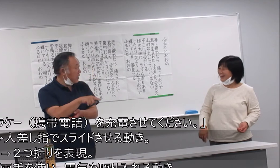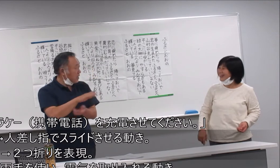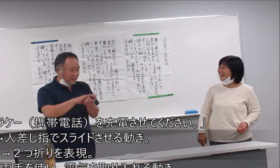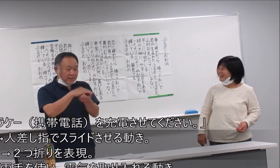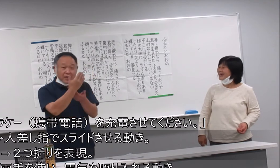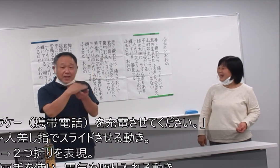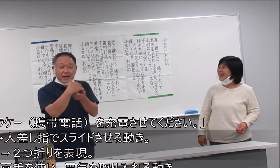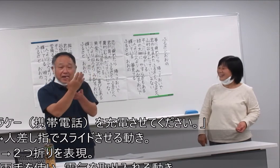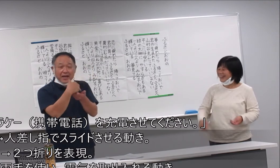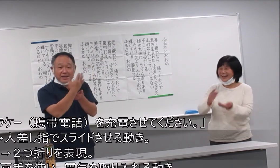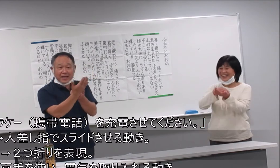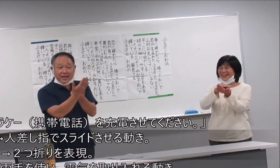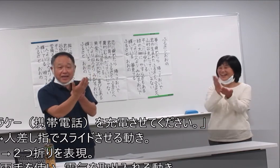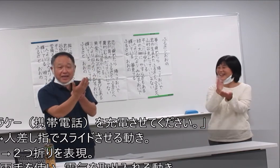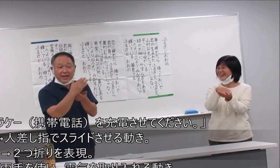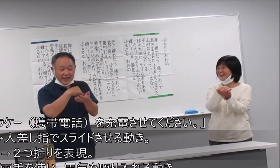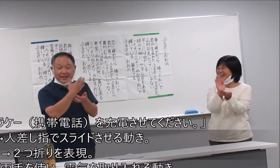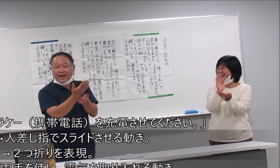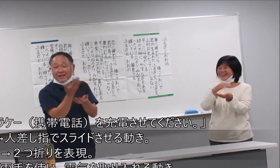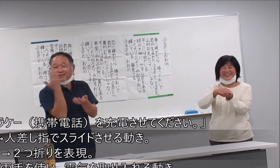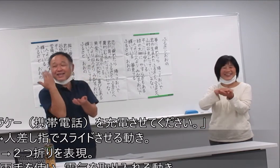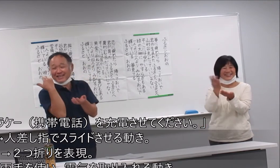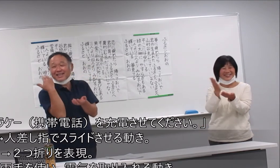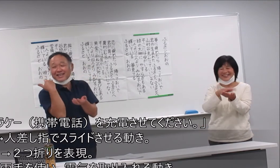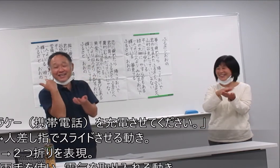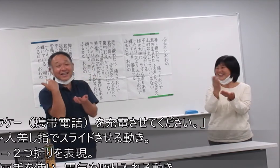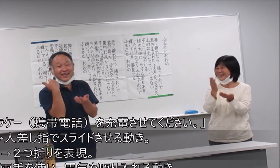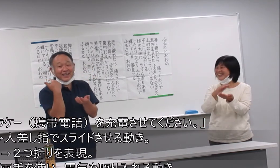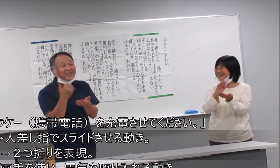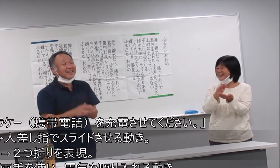ガラケー、ガラケー、ガラケー。パカパカ。